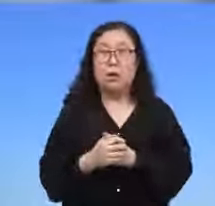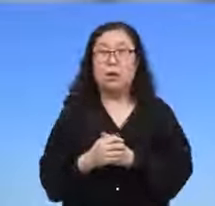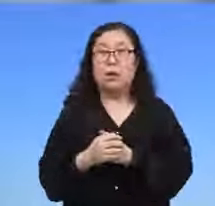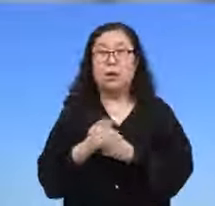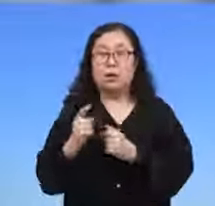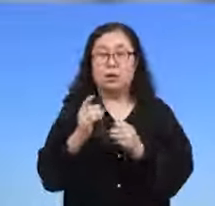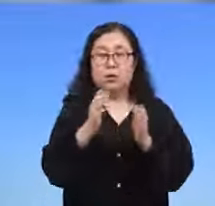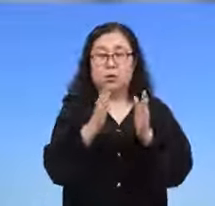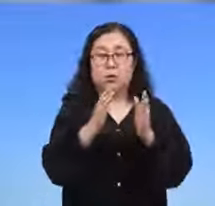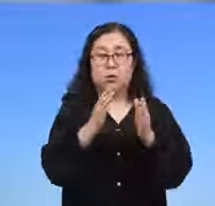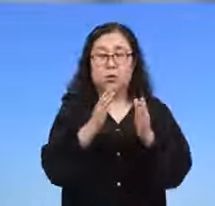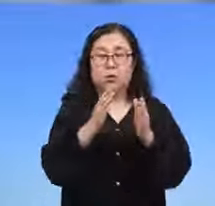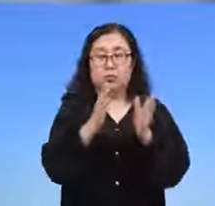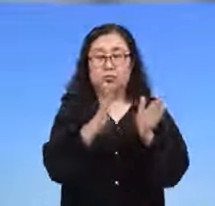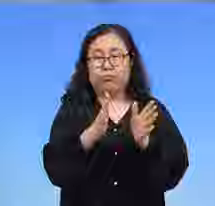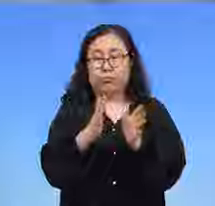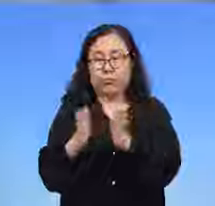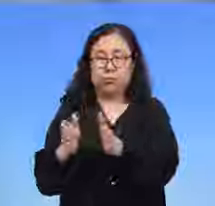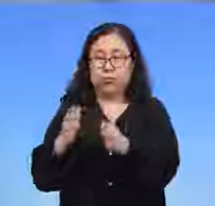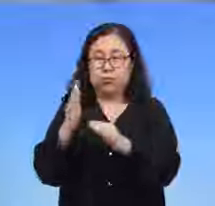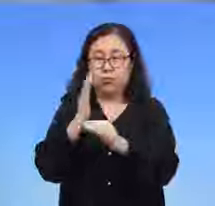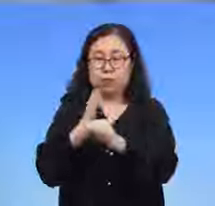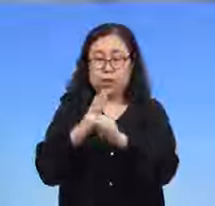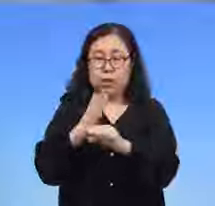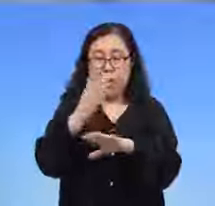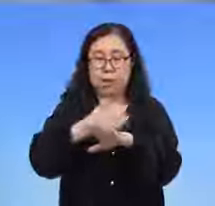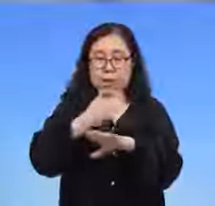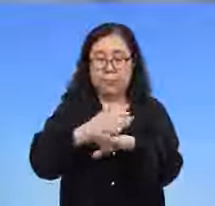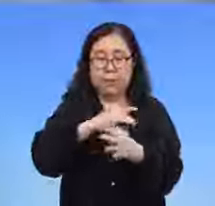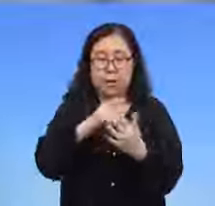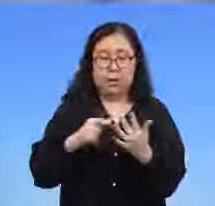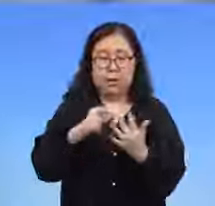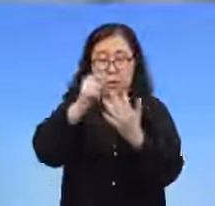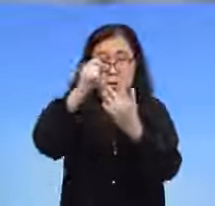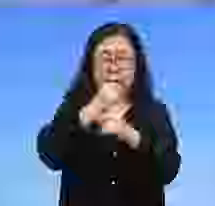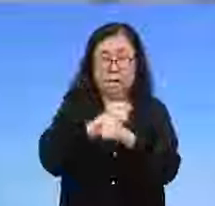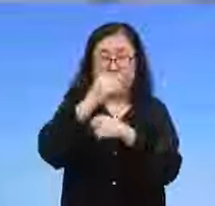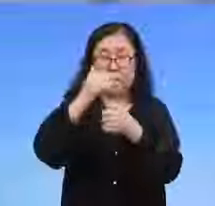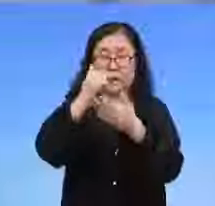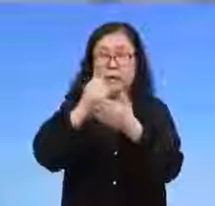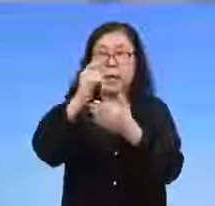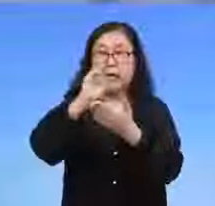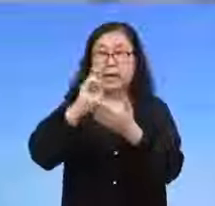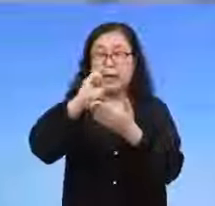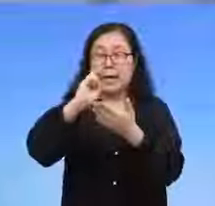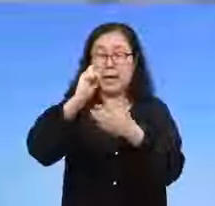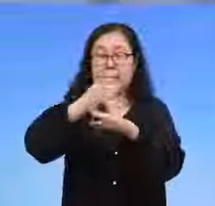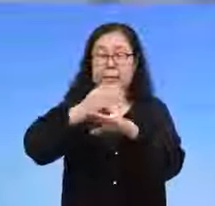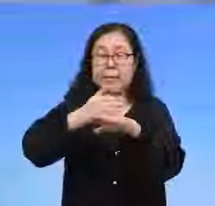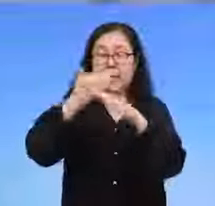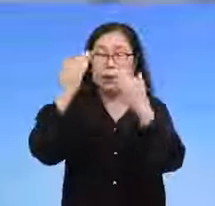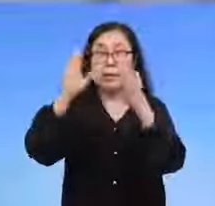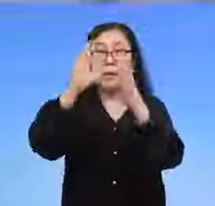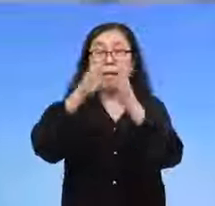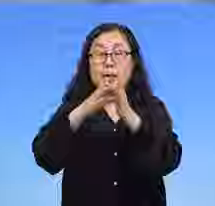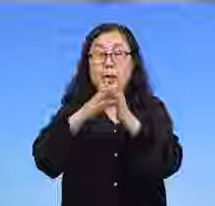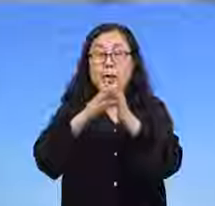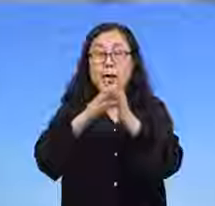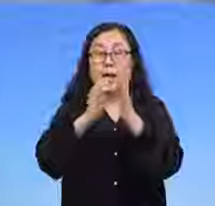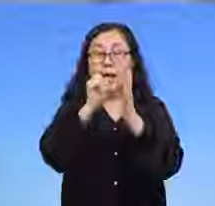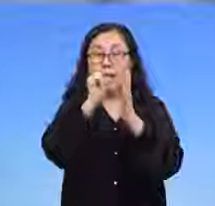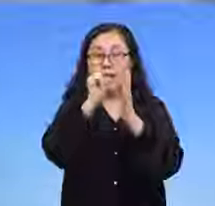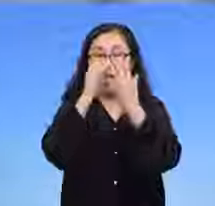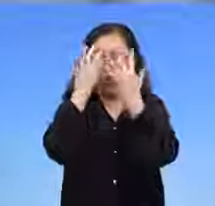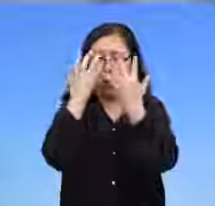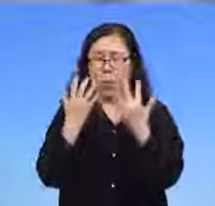않았습니까? 그리고 그 과정에서 감사를 선택해서 참 하나님께 찬양과 감사를 올려드리는데, 그 과정에서